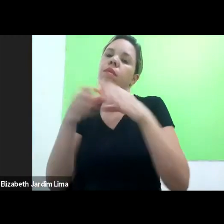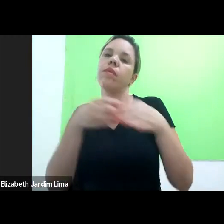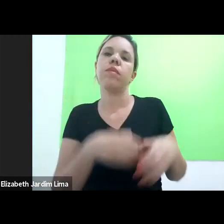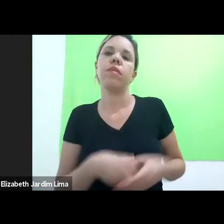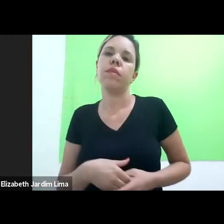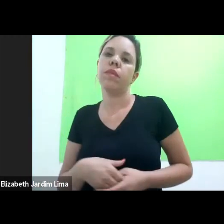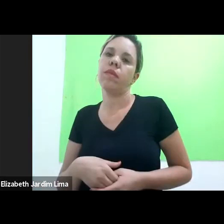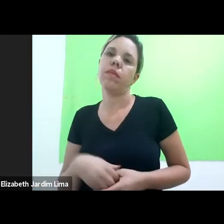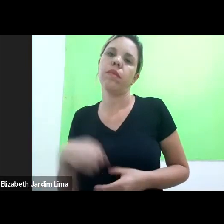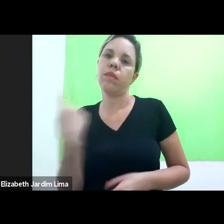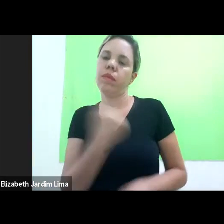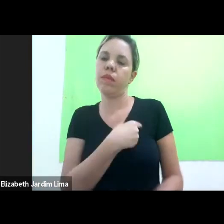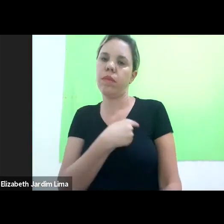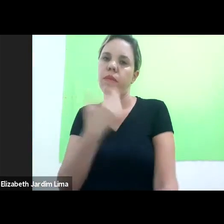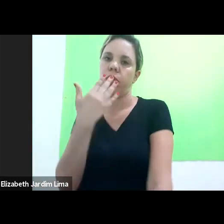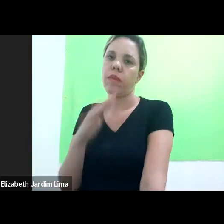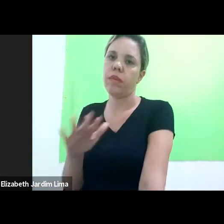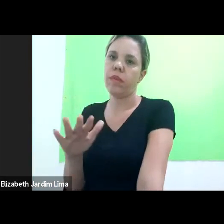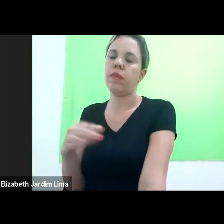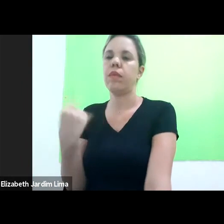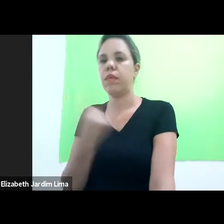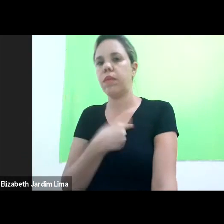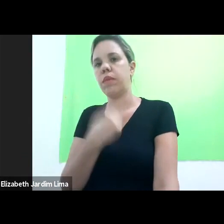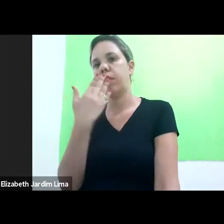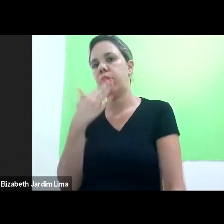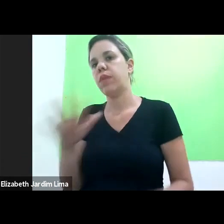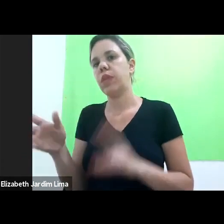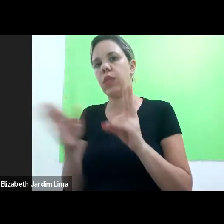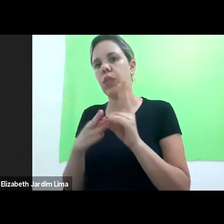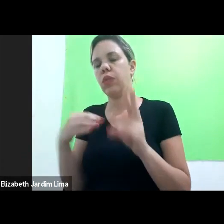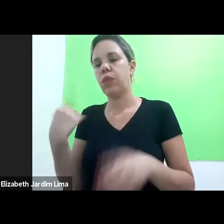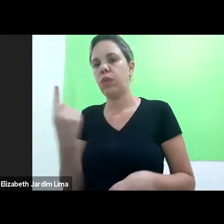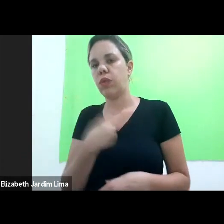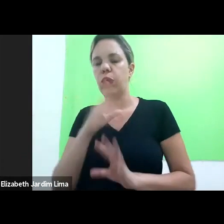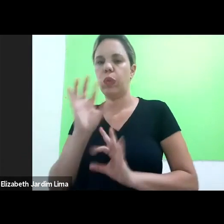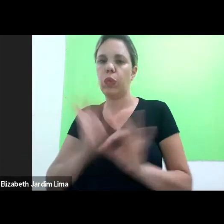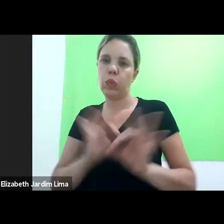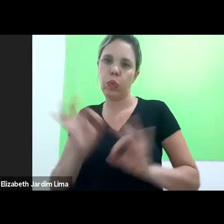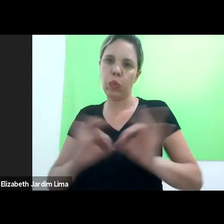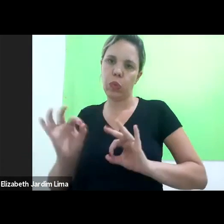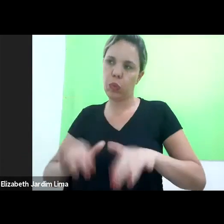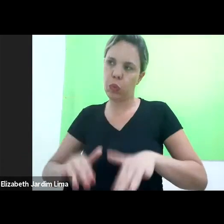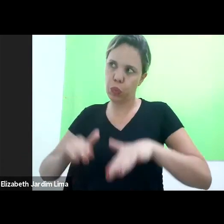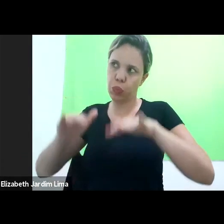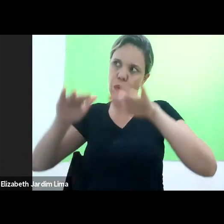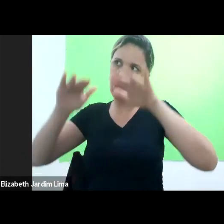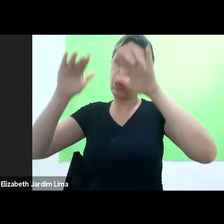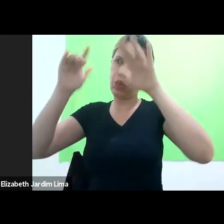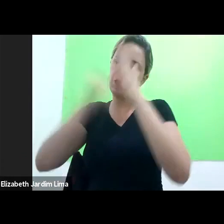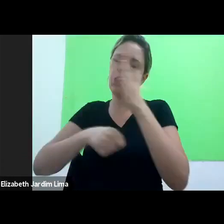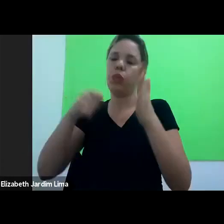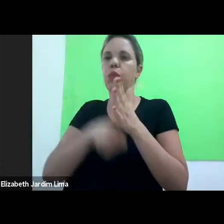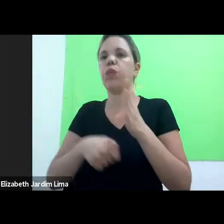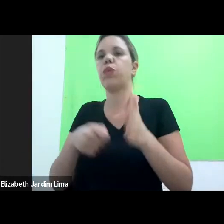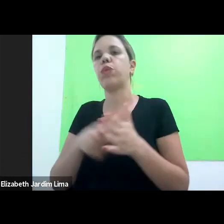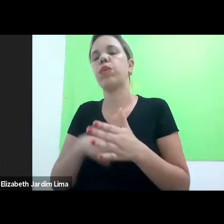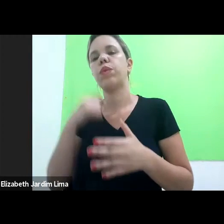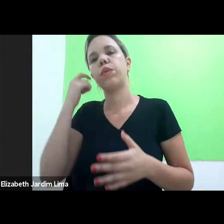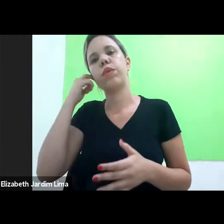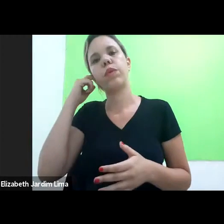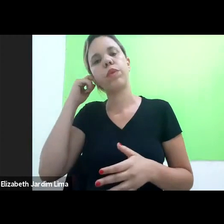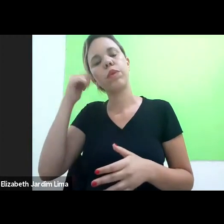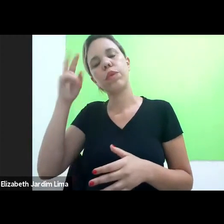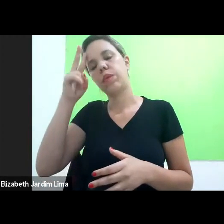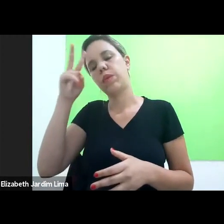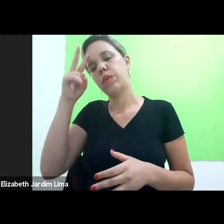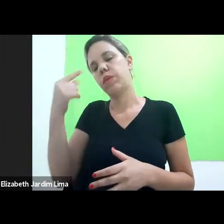Então, nós crianças, as crianças indígenas, nós somos preparados para a luta desde muito pequeno. E eu me recordo